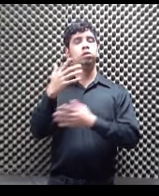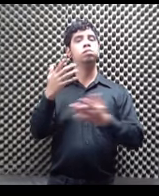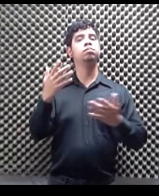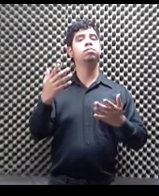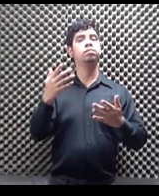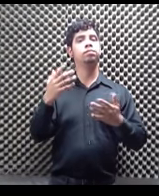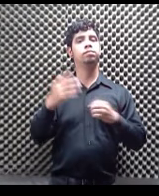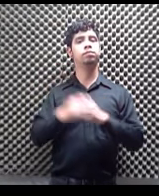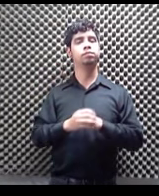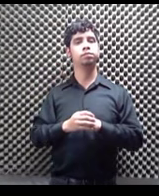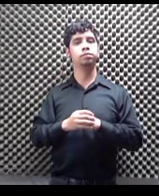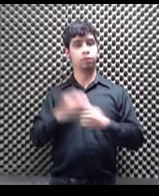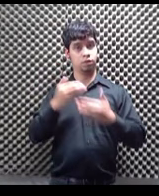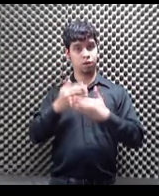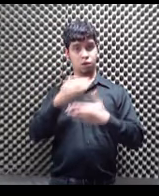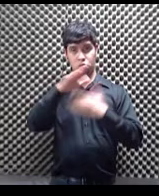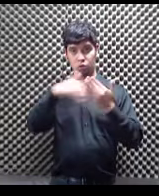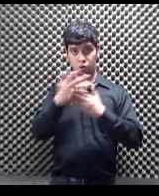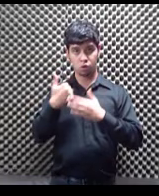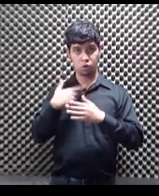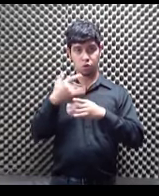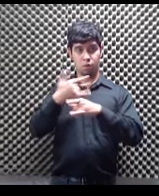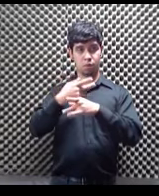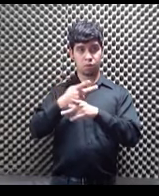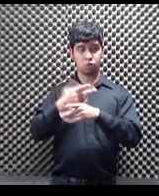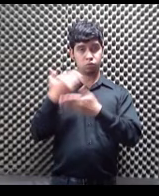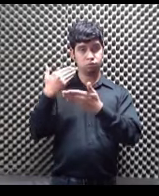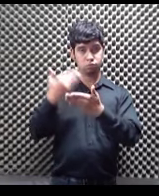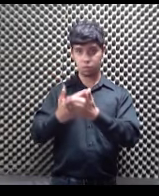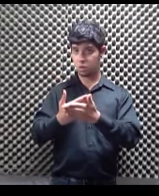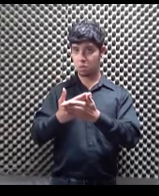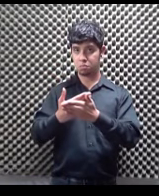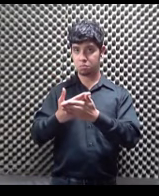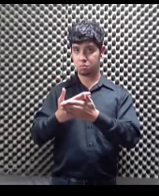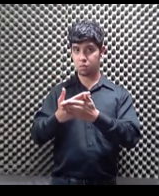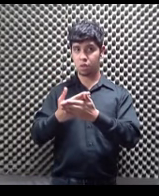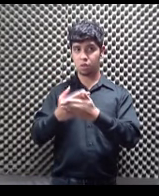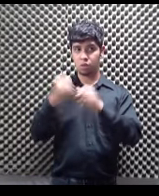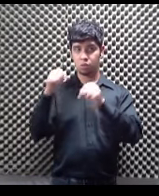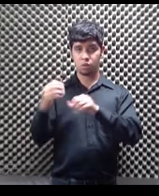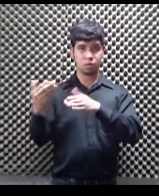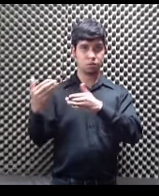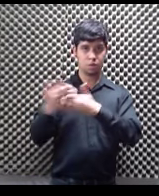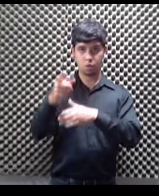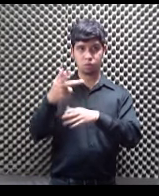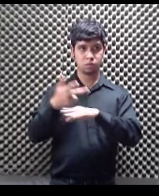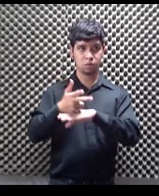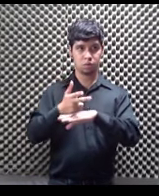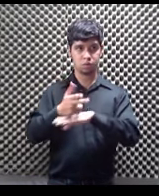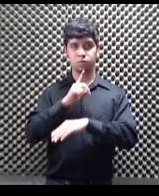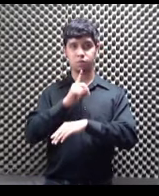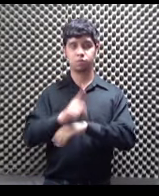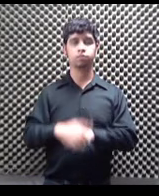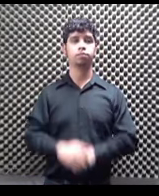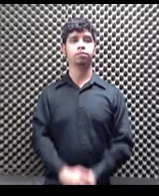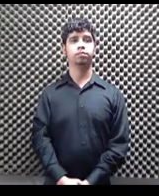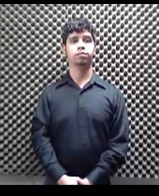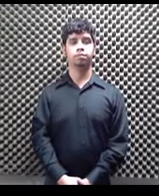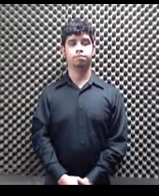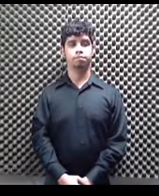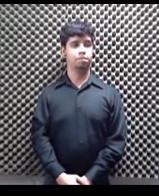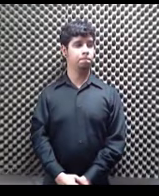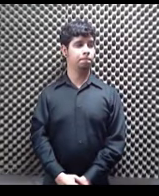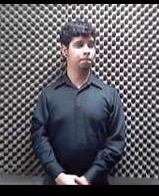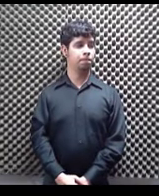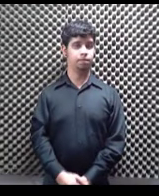final. Y llegan los productos a donde llegue un carro. Ok. Ah, sí. Sí, sí. Bueno. O sea, que